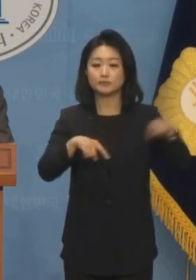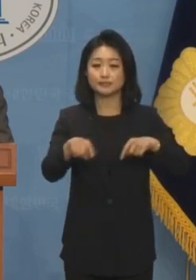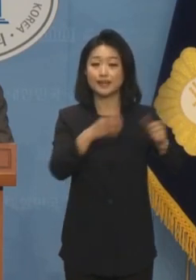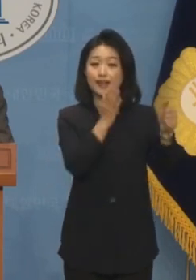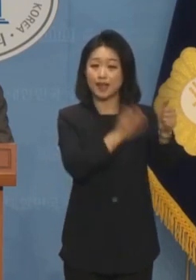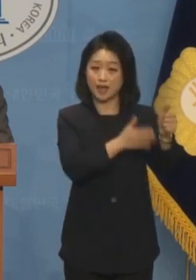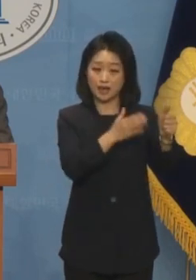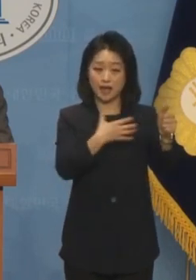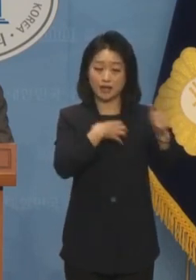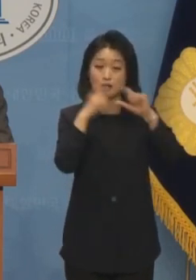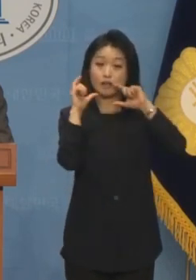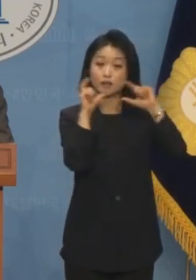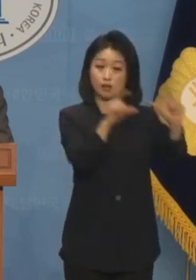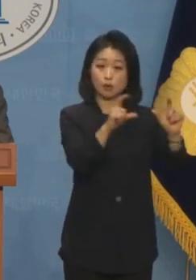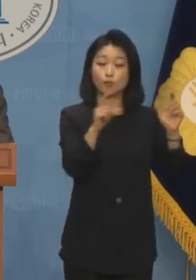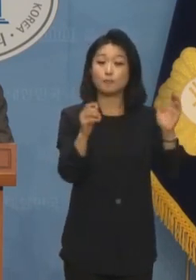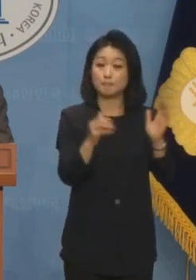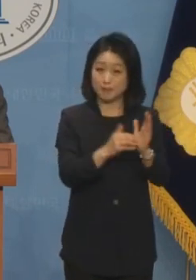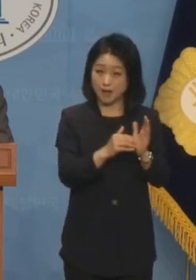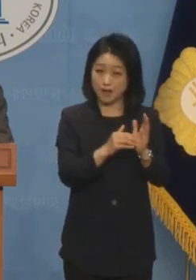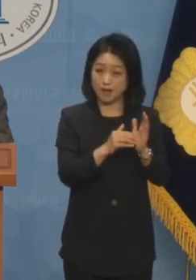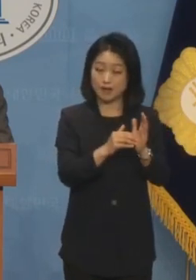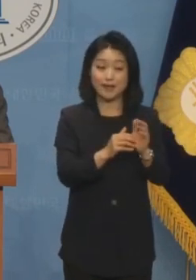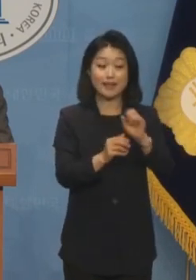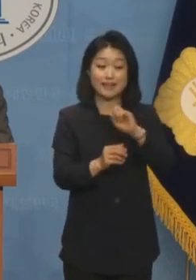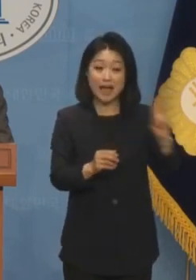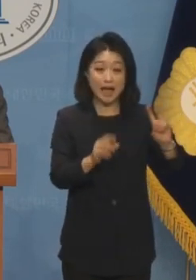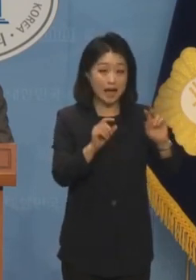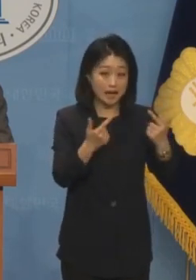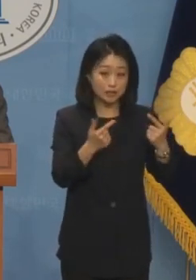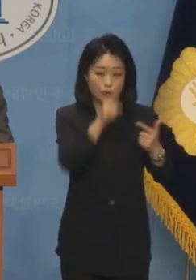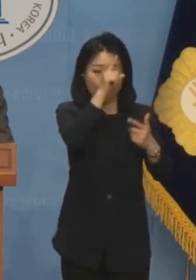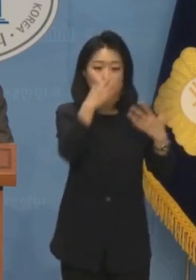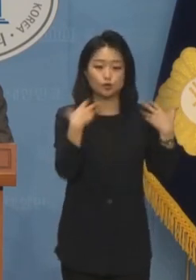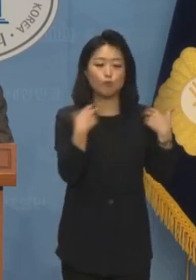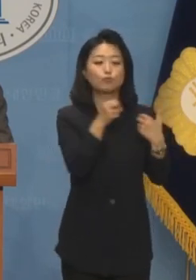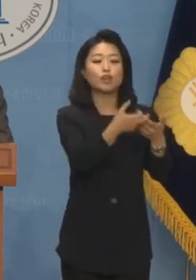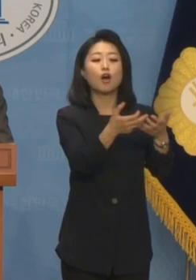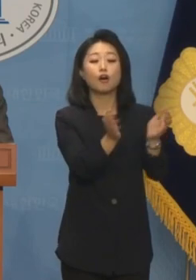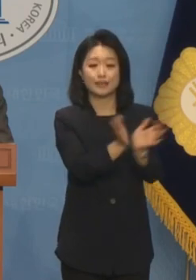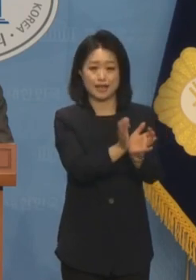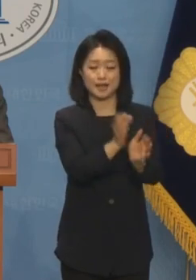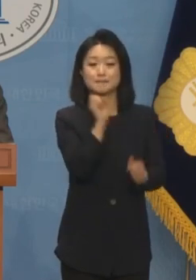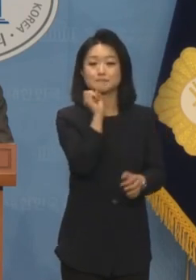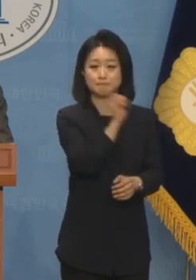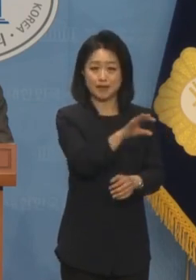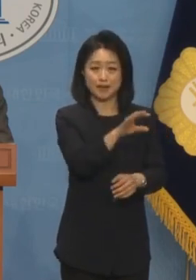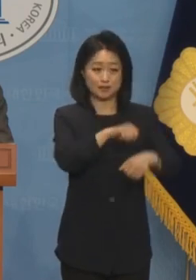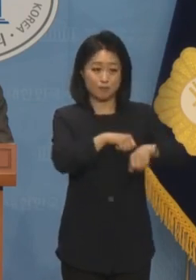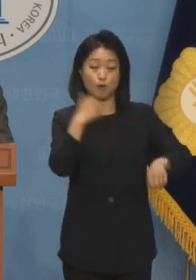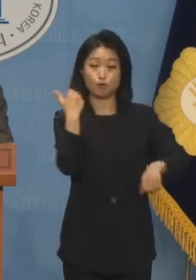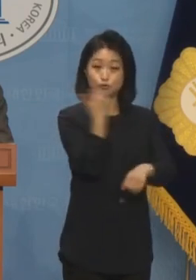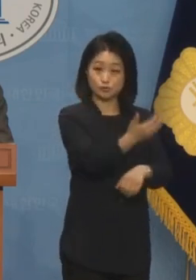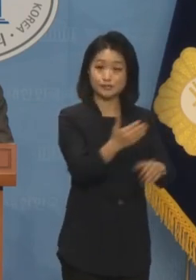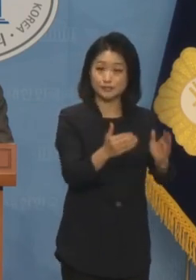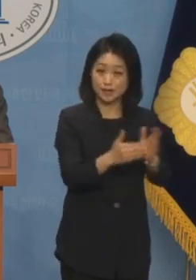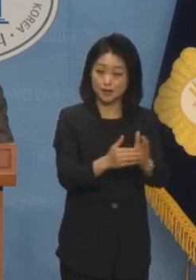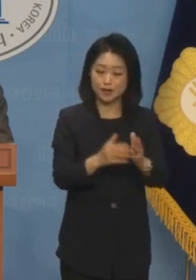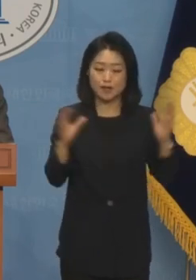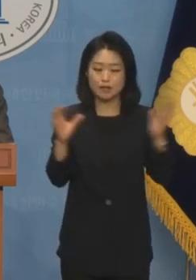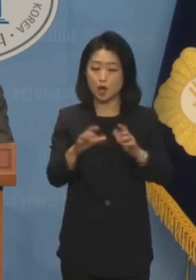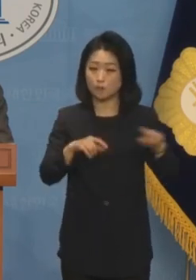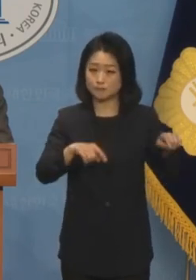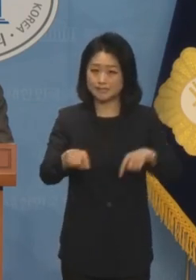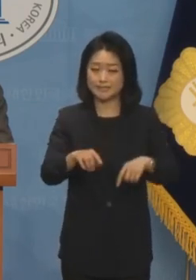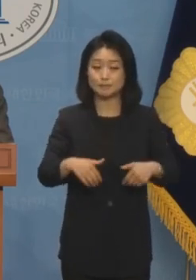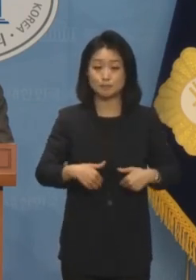나서라고 경고장을 날린 대상은 야당이 아니라 정부 여당이라는 말입니다. 협치,